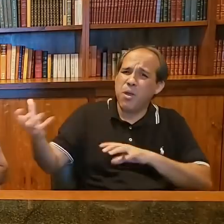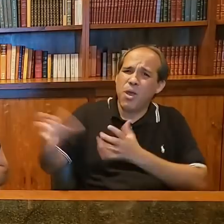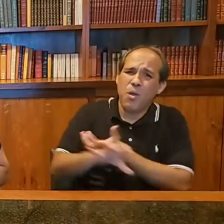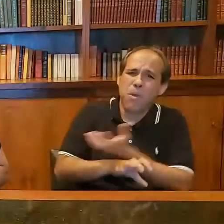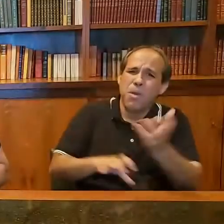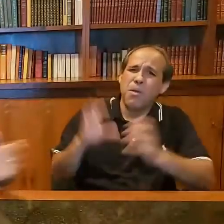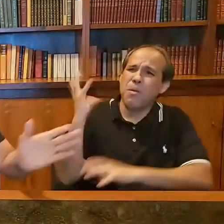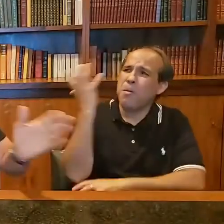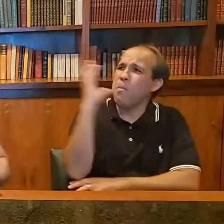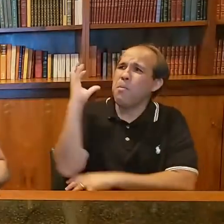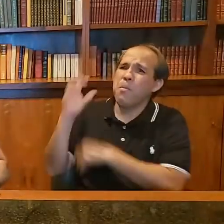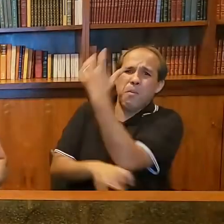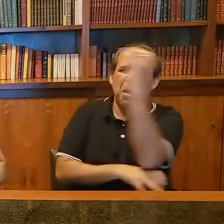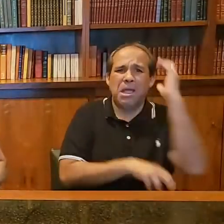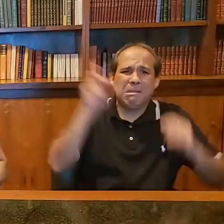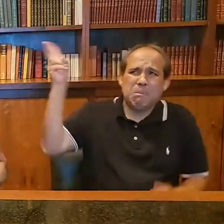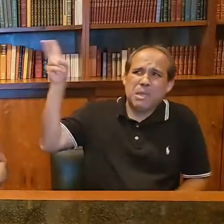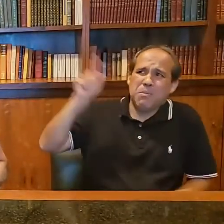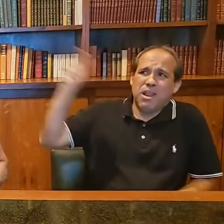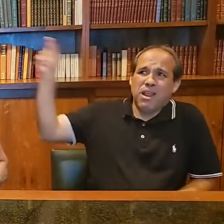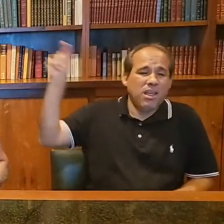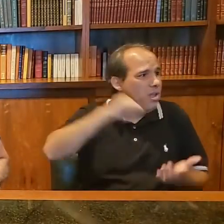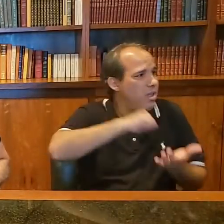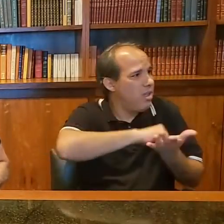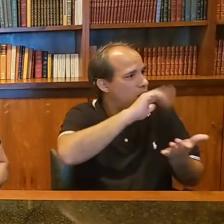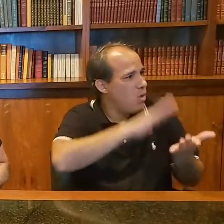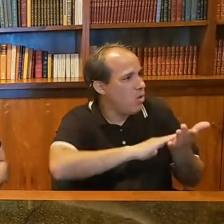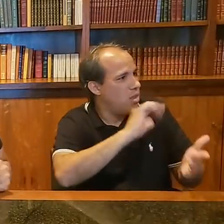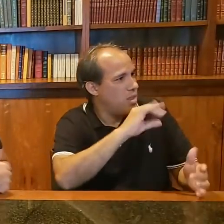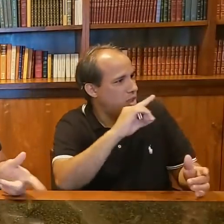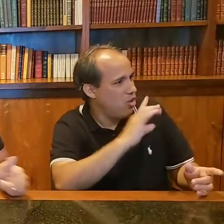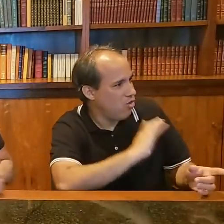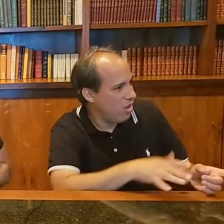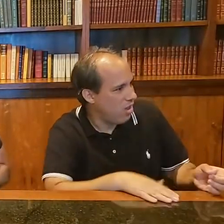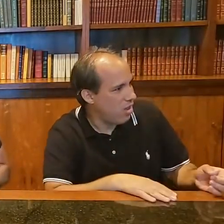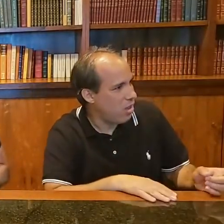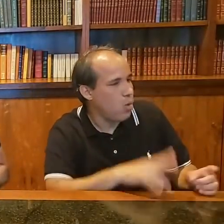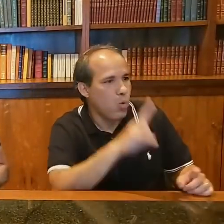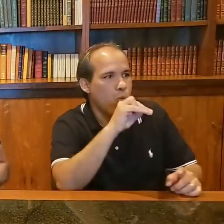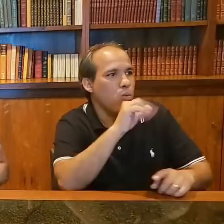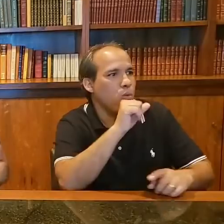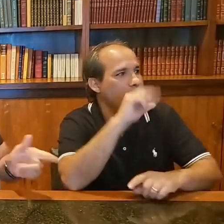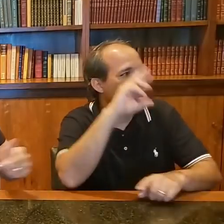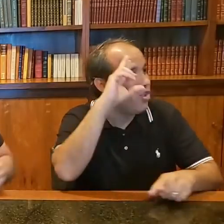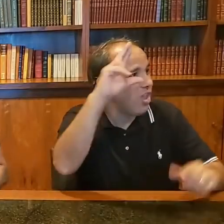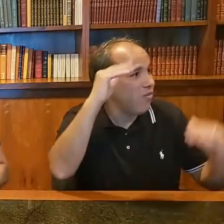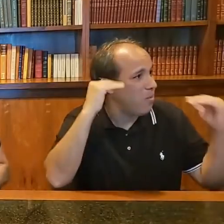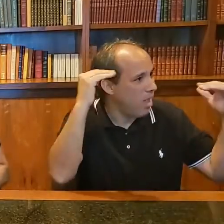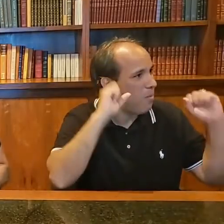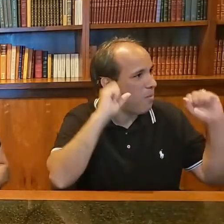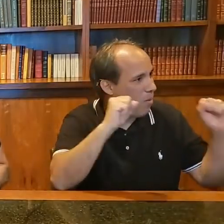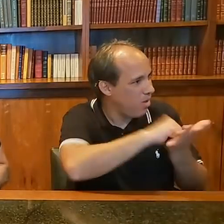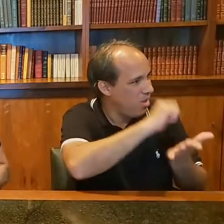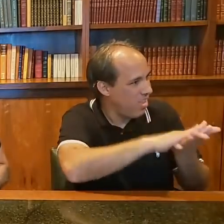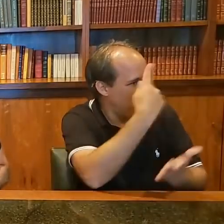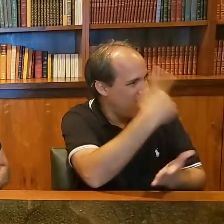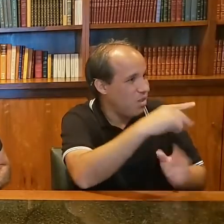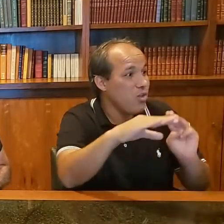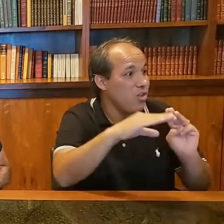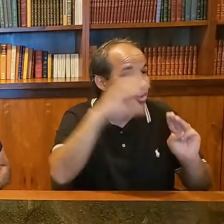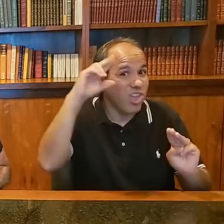mato aí. Esse aqui já. Você já foi punido, Cid? O oficial não, senhor. Só o chefe do Prêmio das Forças Armadas pode te punir? Se